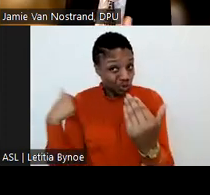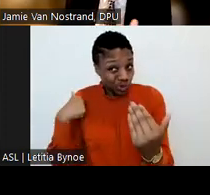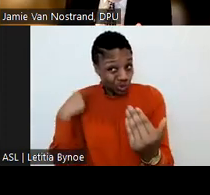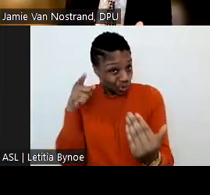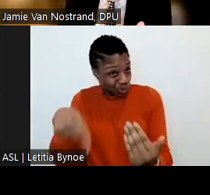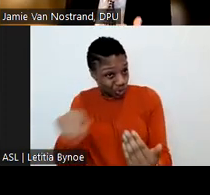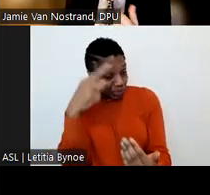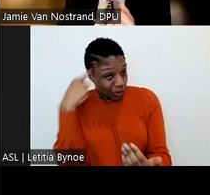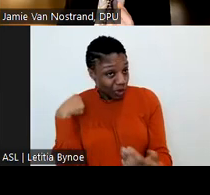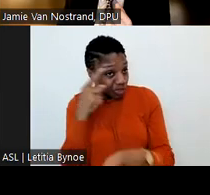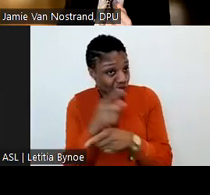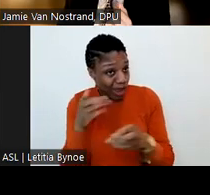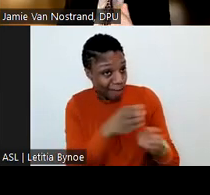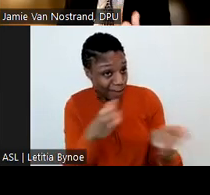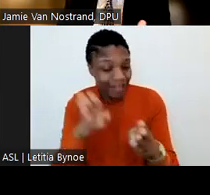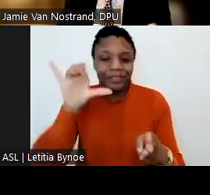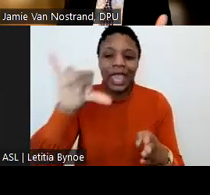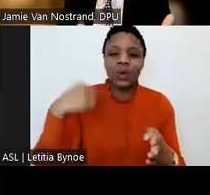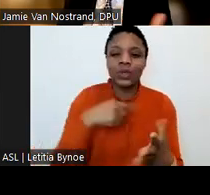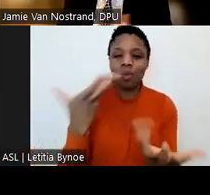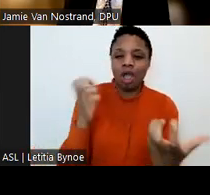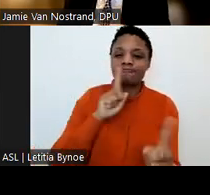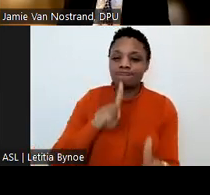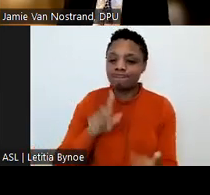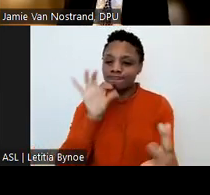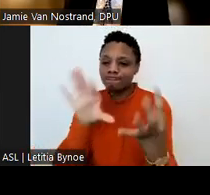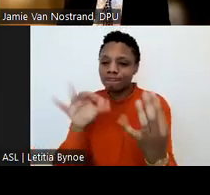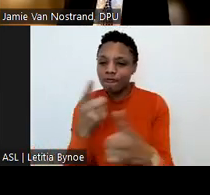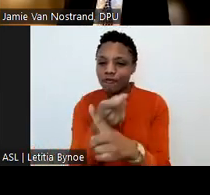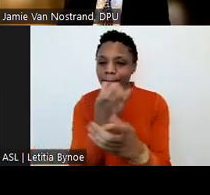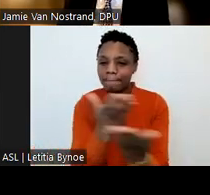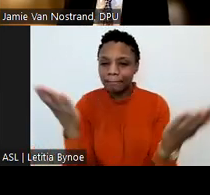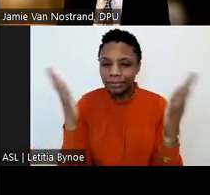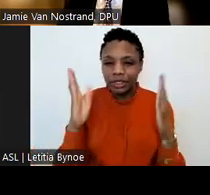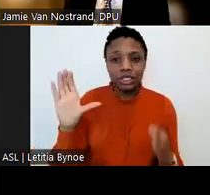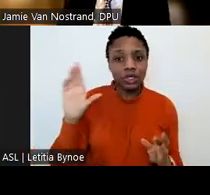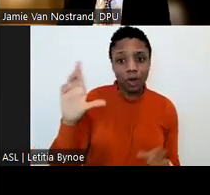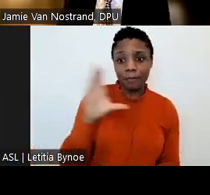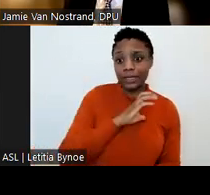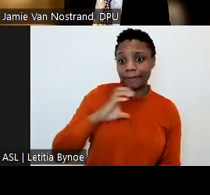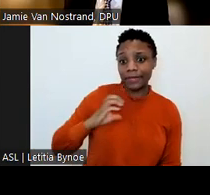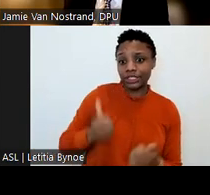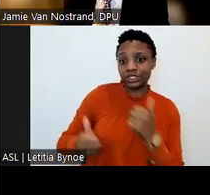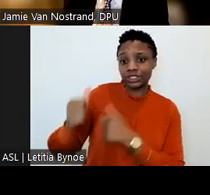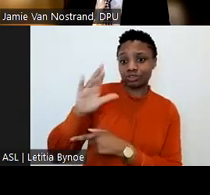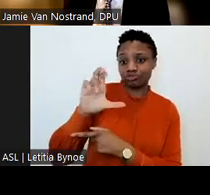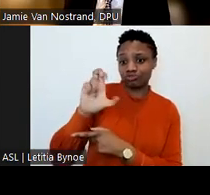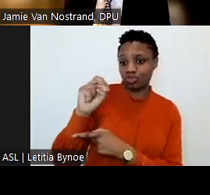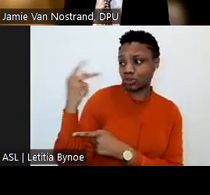sepa sepa lo que estamos haciendo y ver si consideran que estamos en la vía